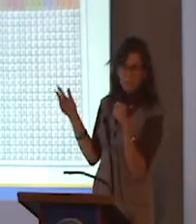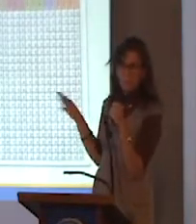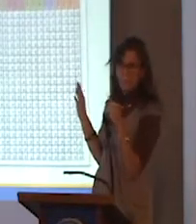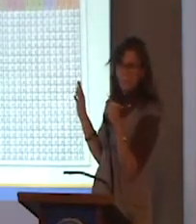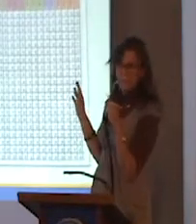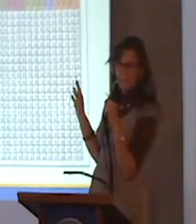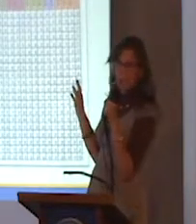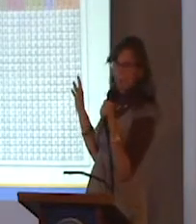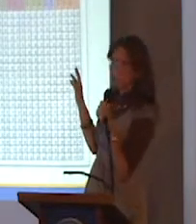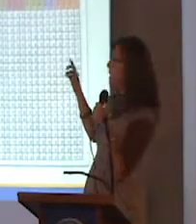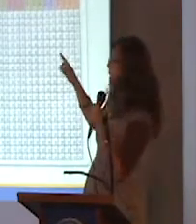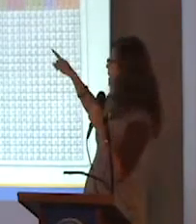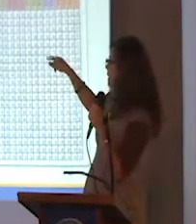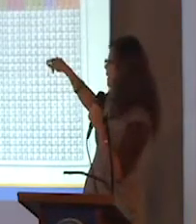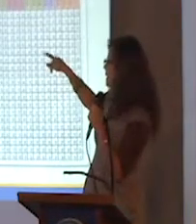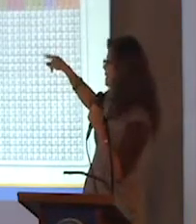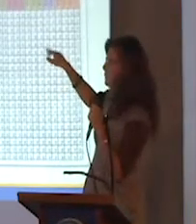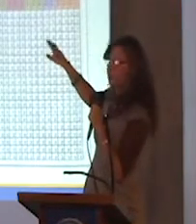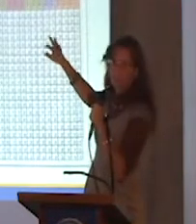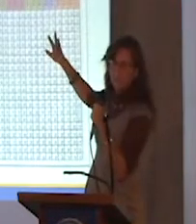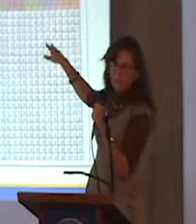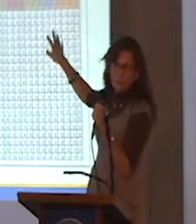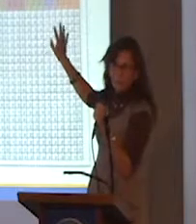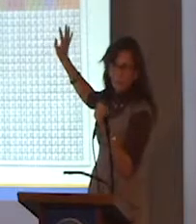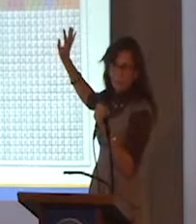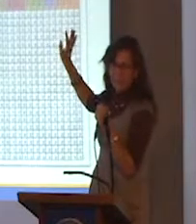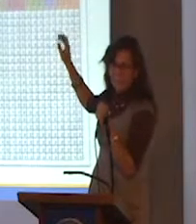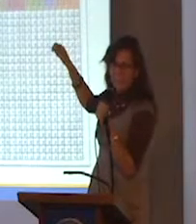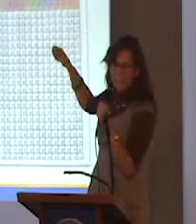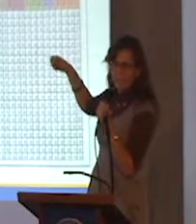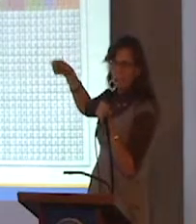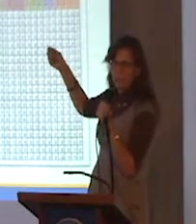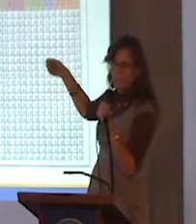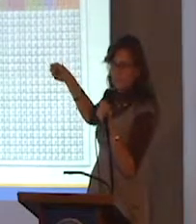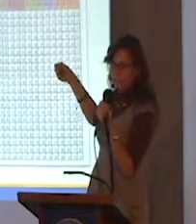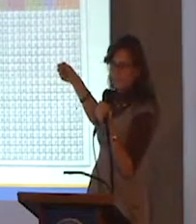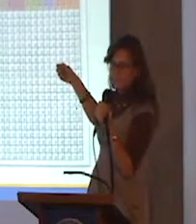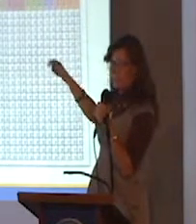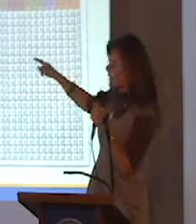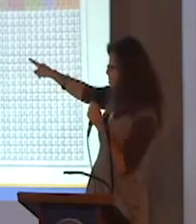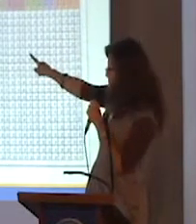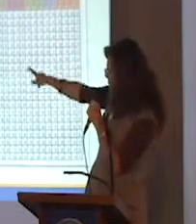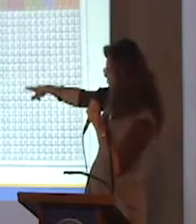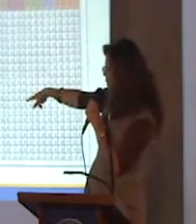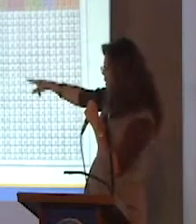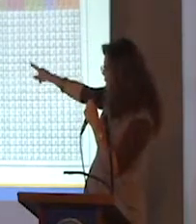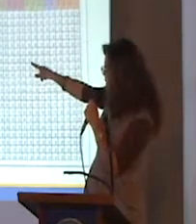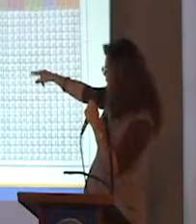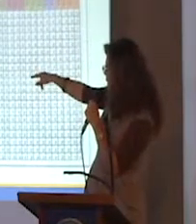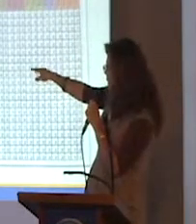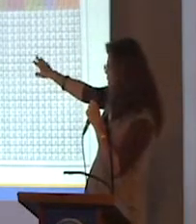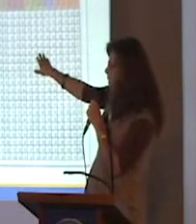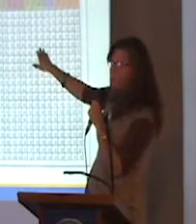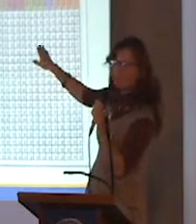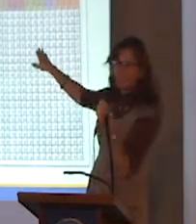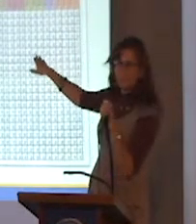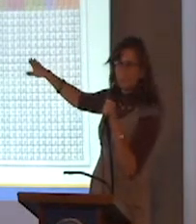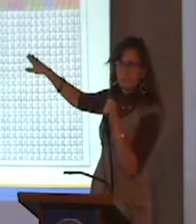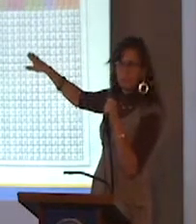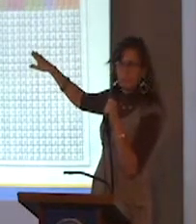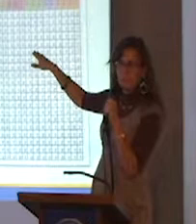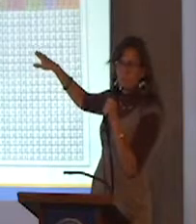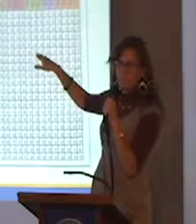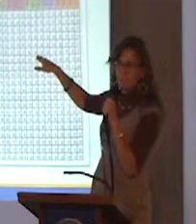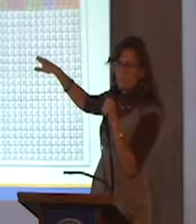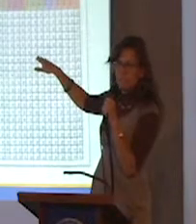Aquí pues está, es una muestra de cómo para cada, digamos, sorteo, digámosle así, ellos hacían la clasificación por cada una de las palabras